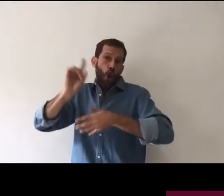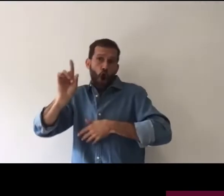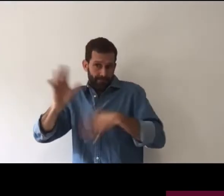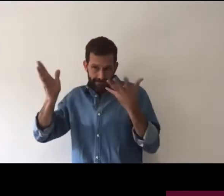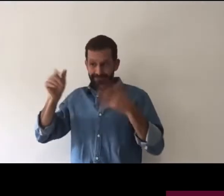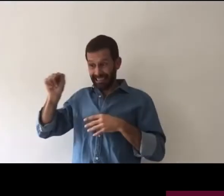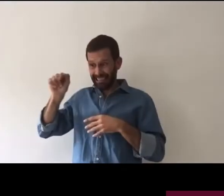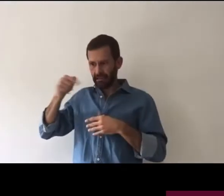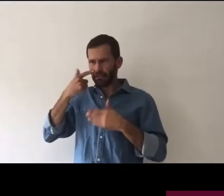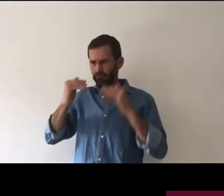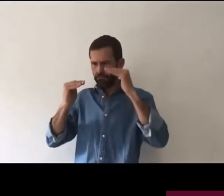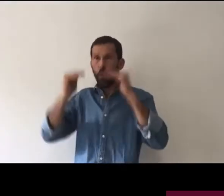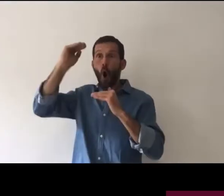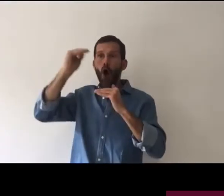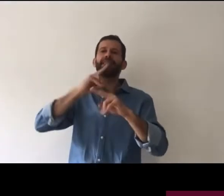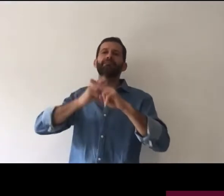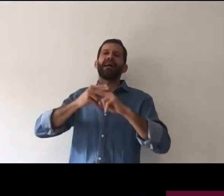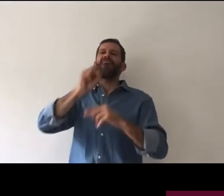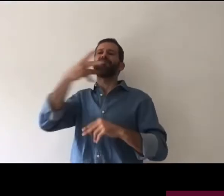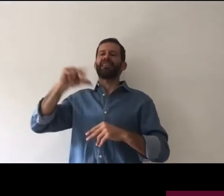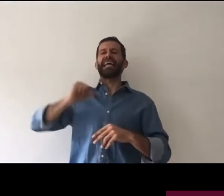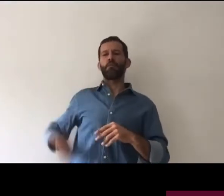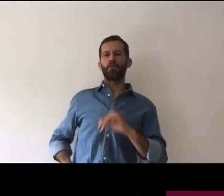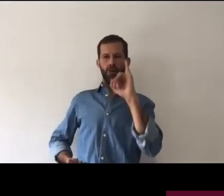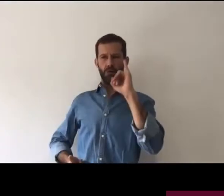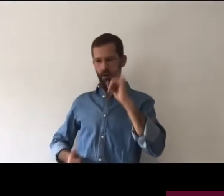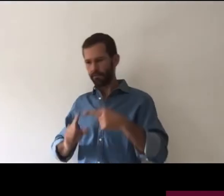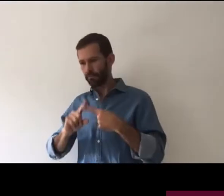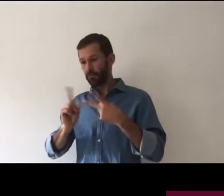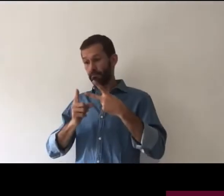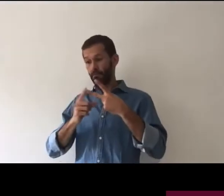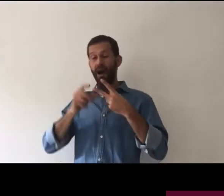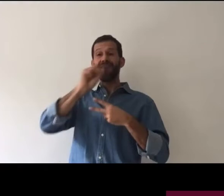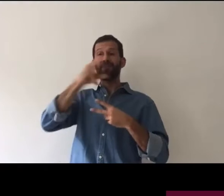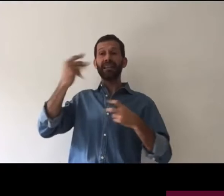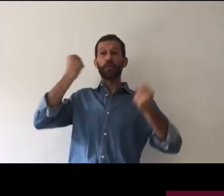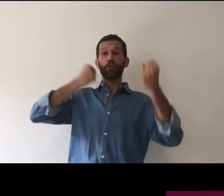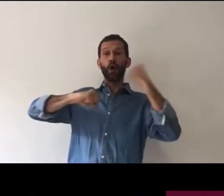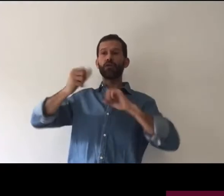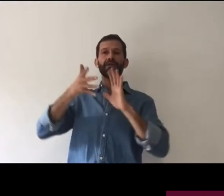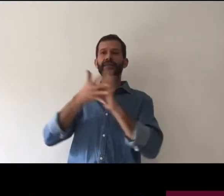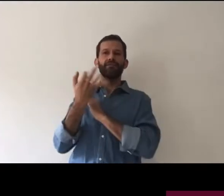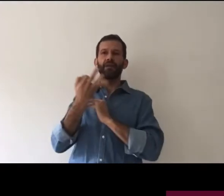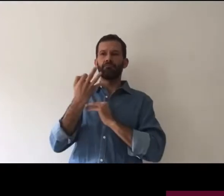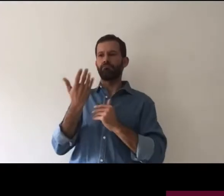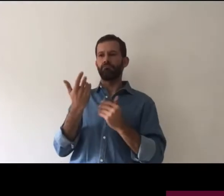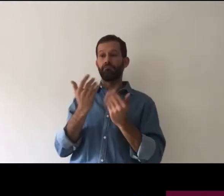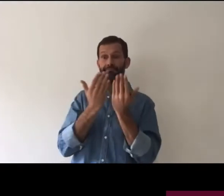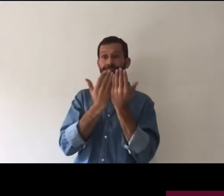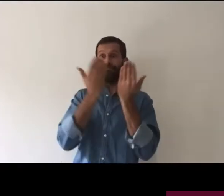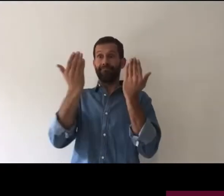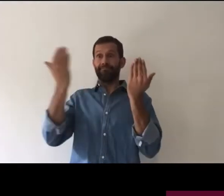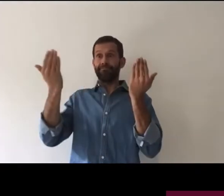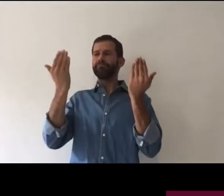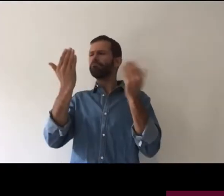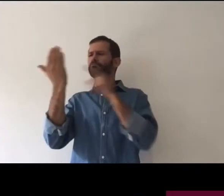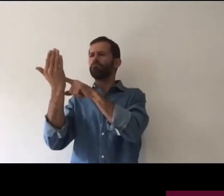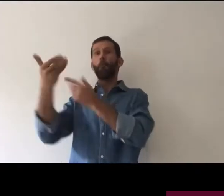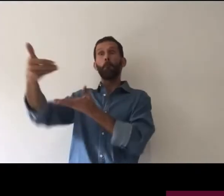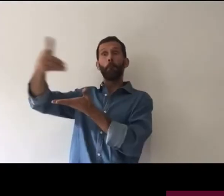pero aparecía el tercer elemento, fuese una imagen estática, un gesto, y ahí se medía